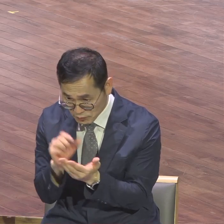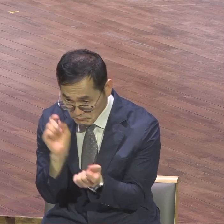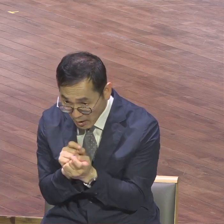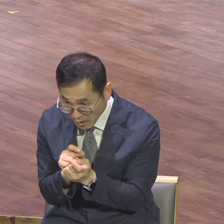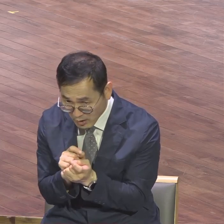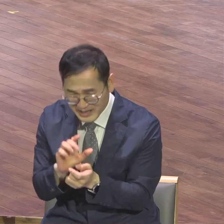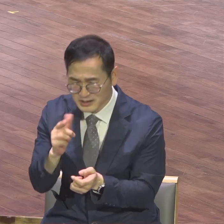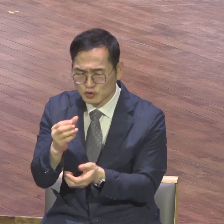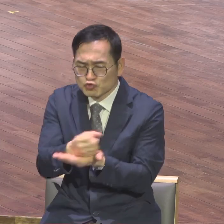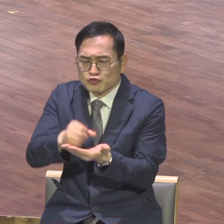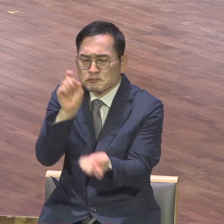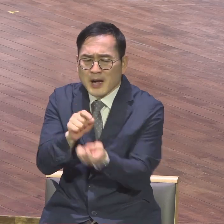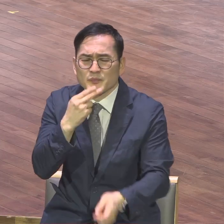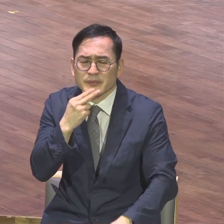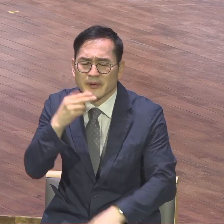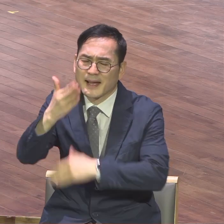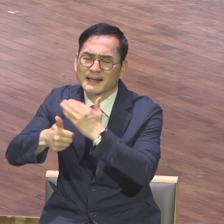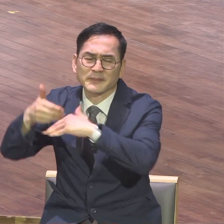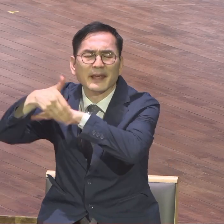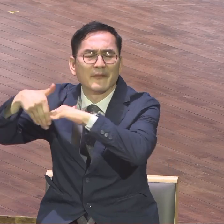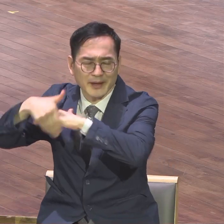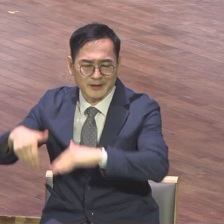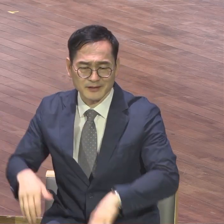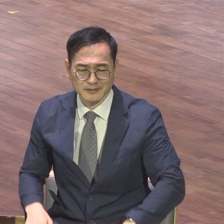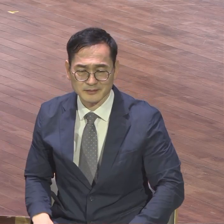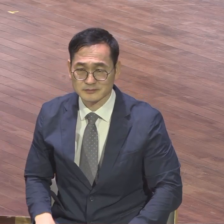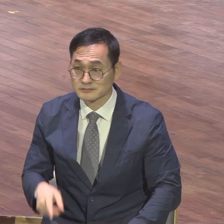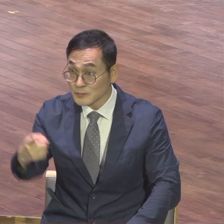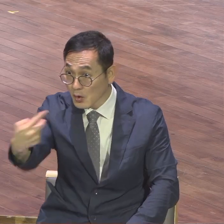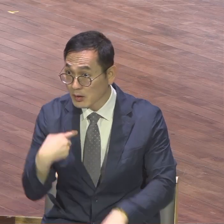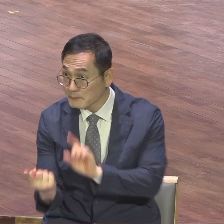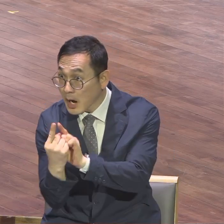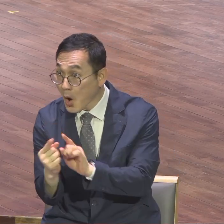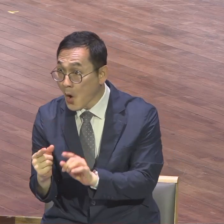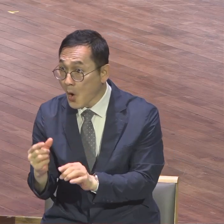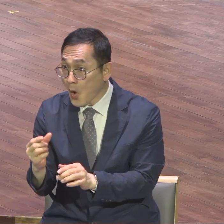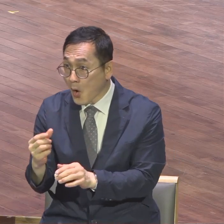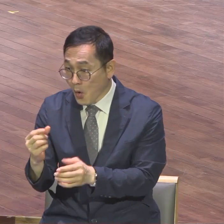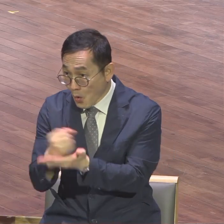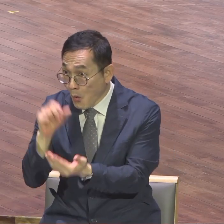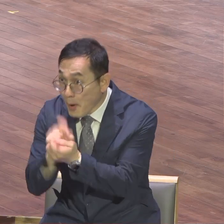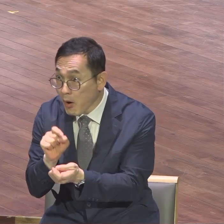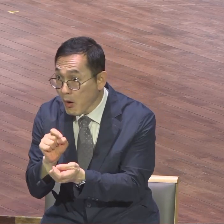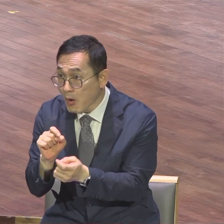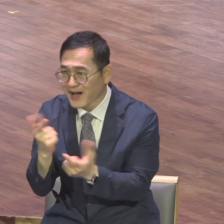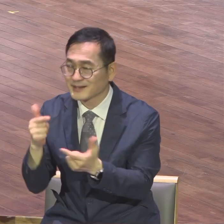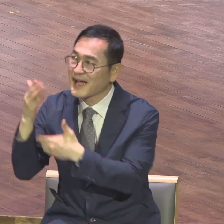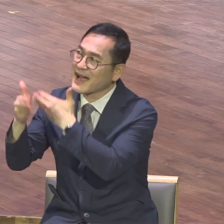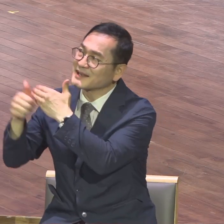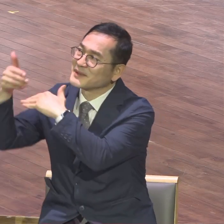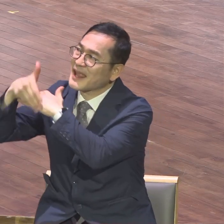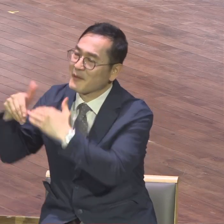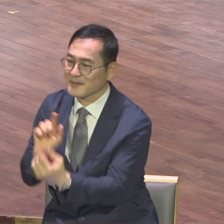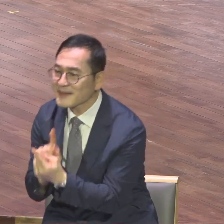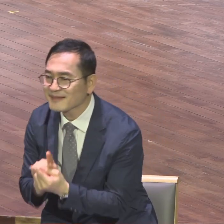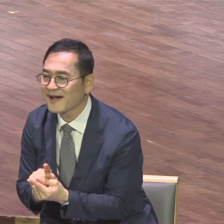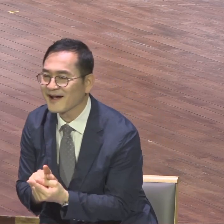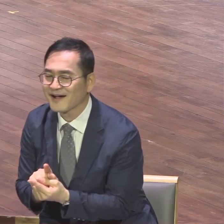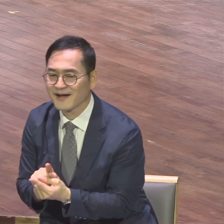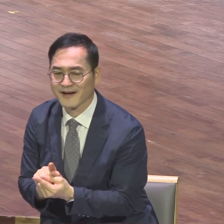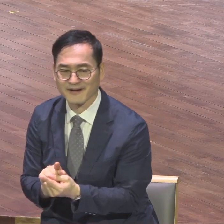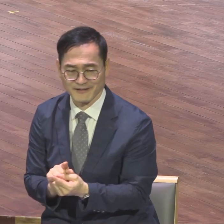있으면 안 돼요. 우연은 그 불신자가 하는 말이에요. 우리는 하나님의 절대 주권 필연이었다.